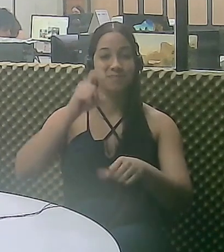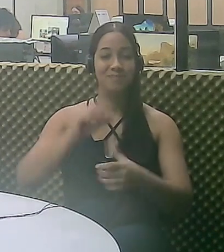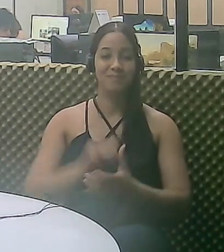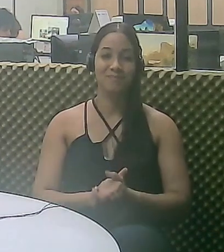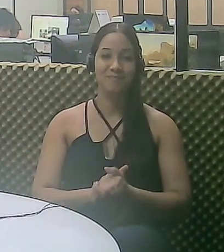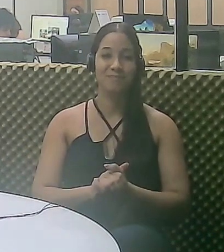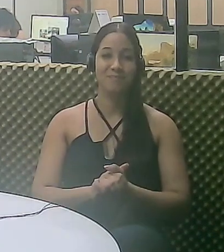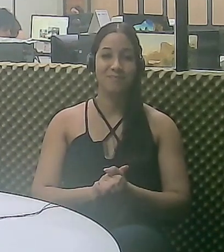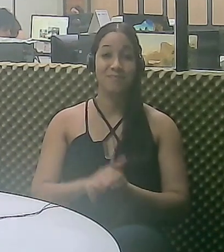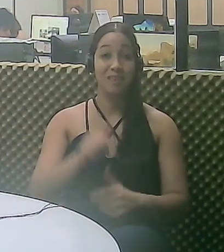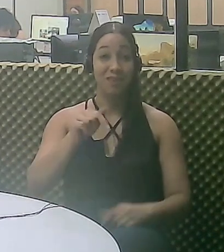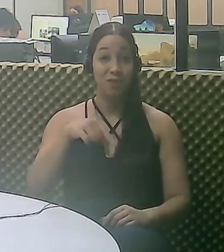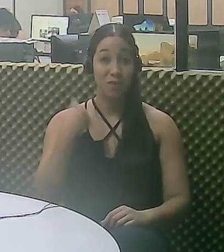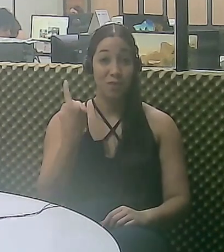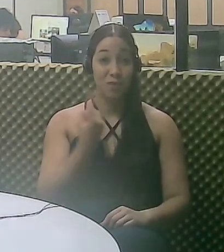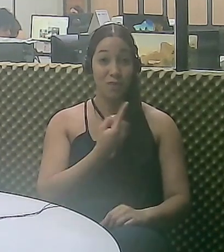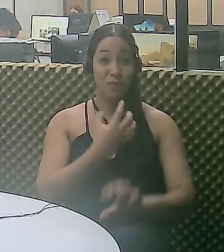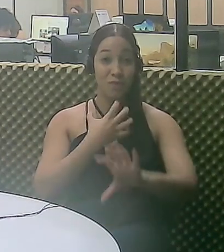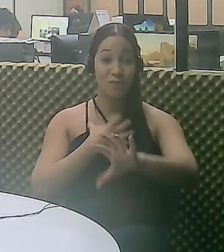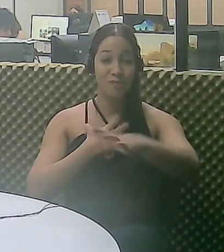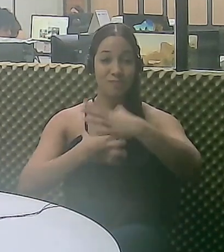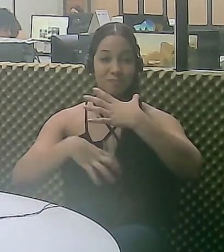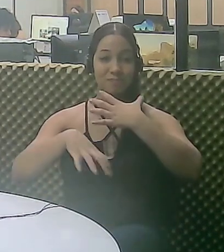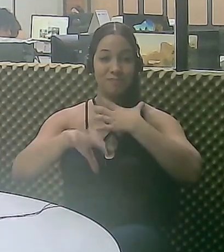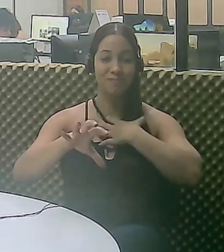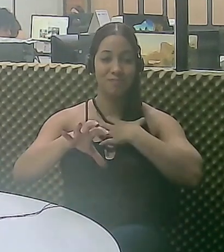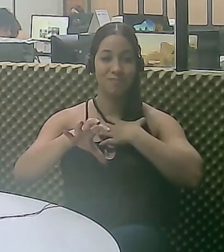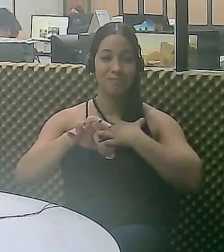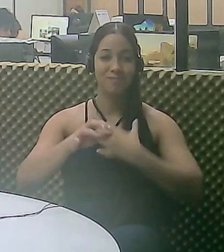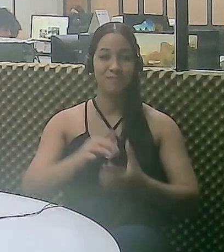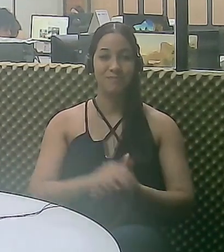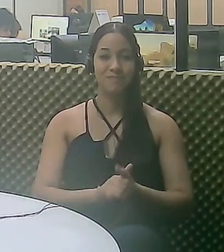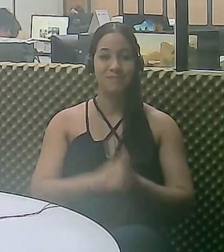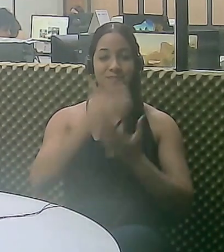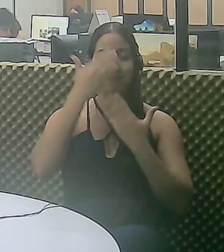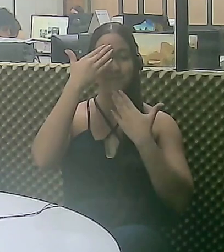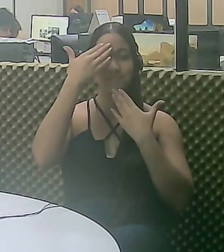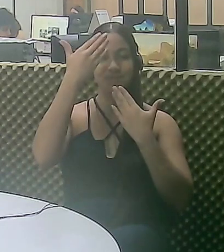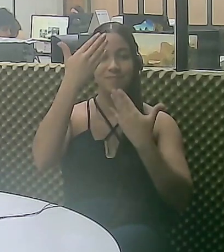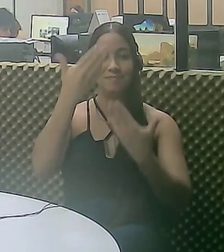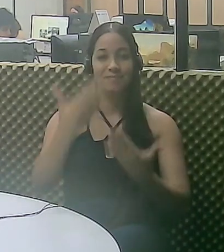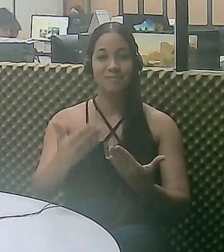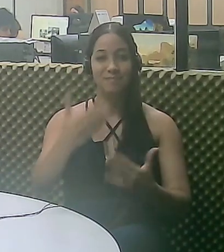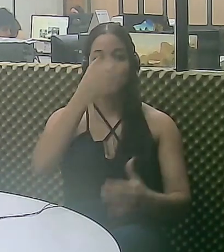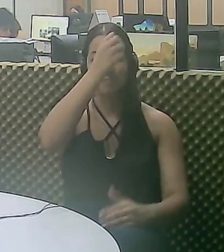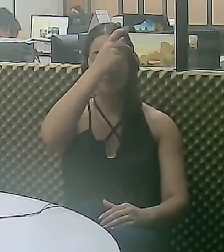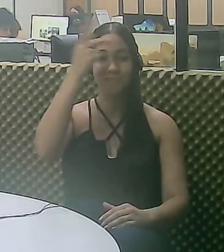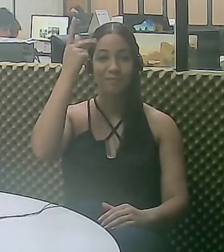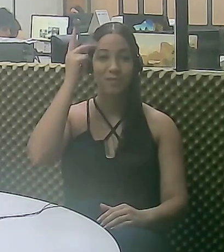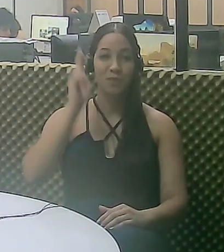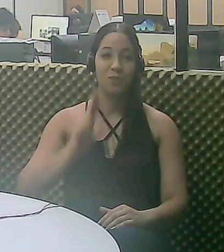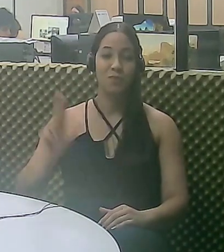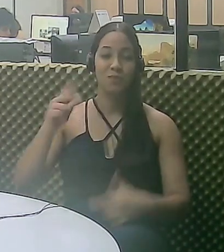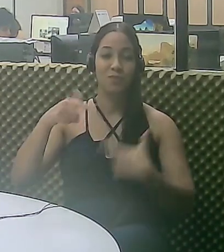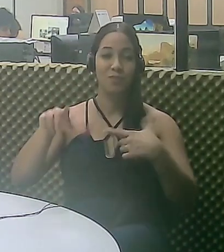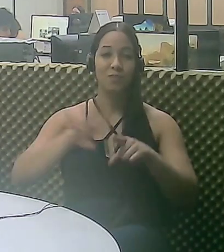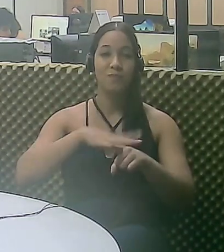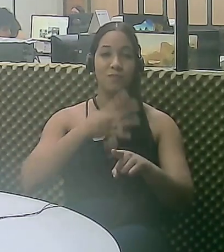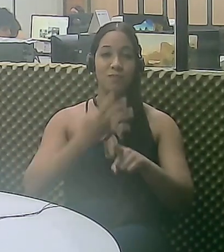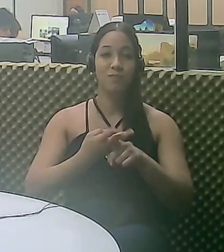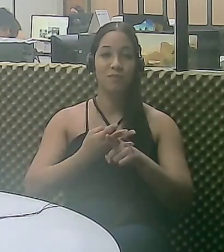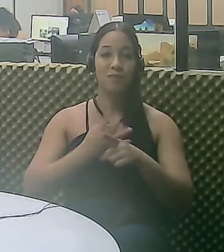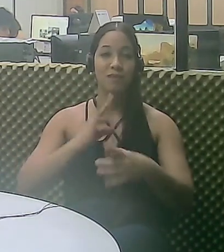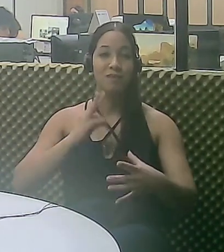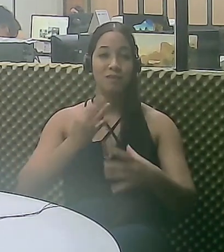real. Aqui, nós nos colocamos no lugar do outro. Obrigado. Prefeitura de Uberlândia.